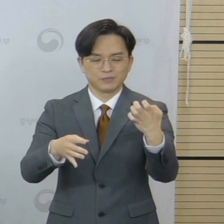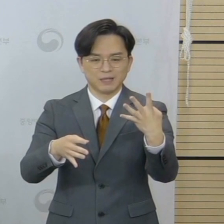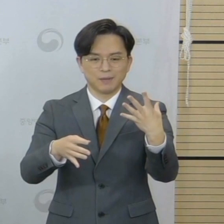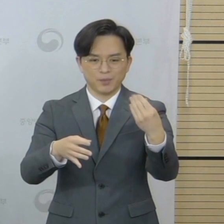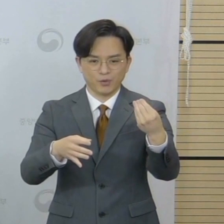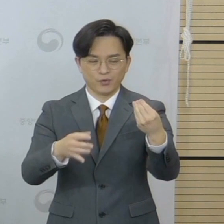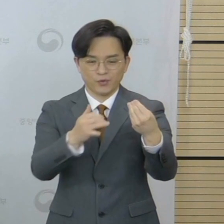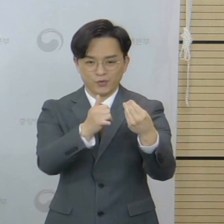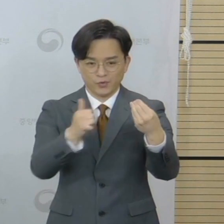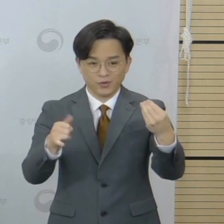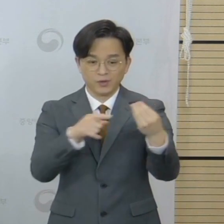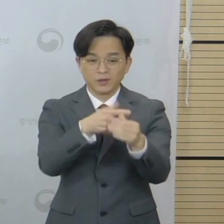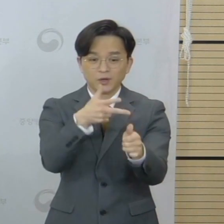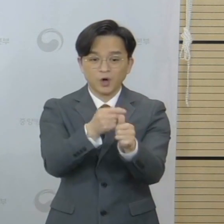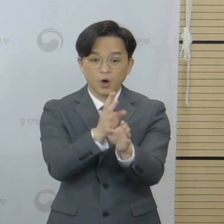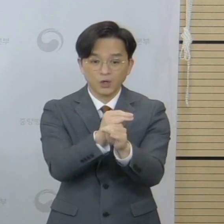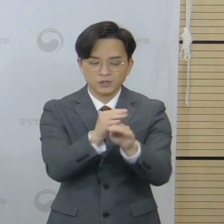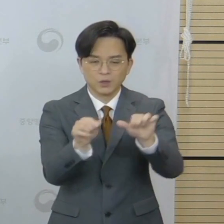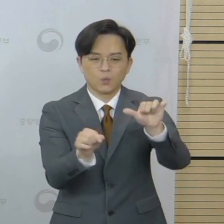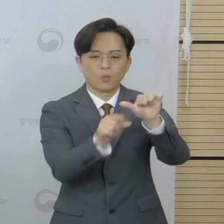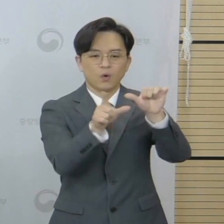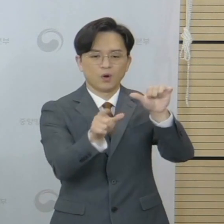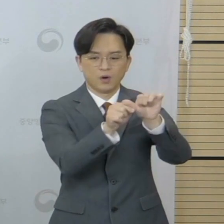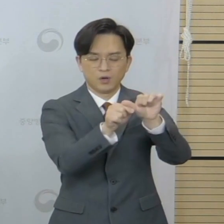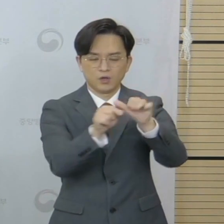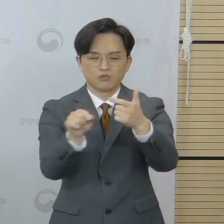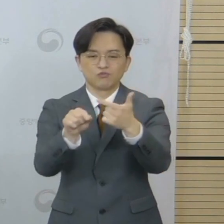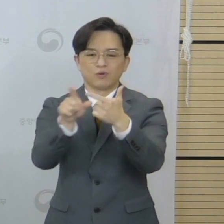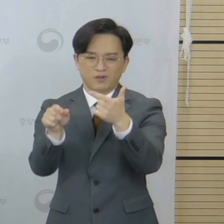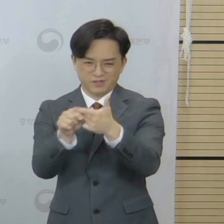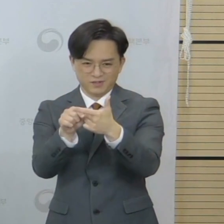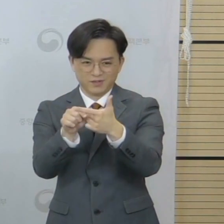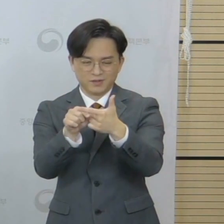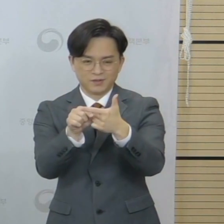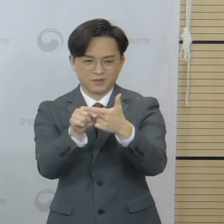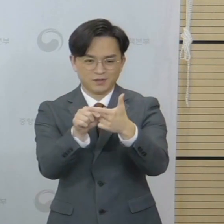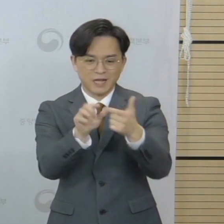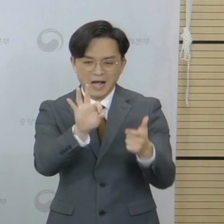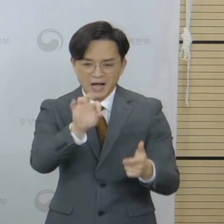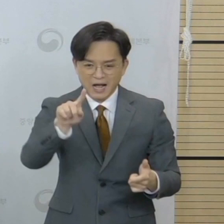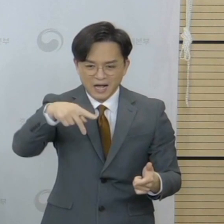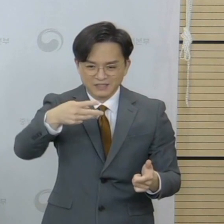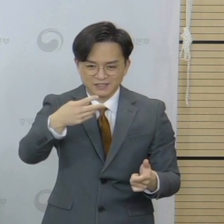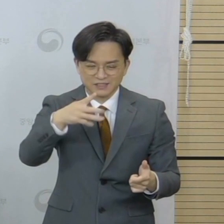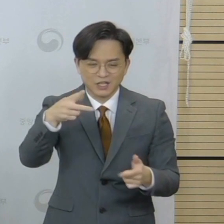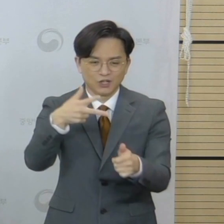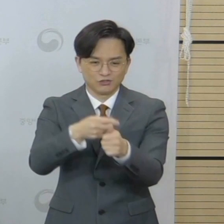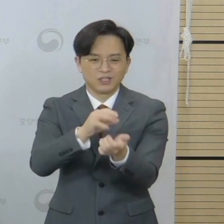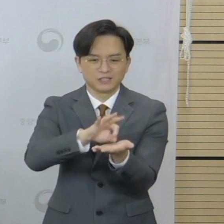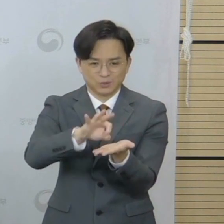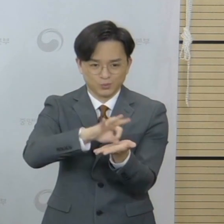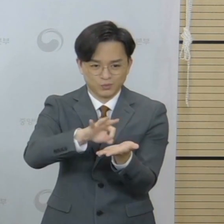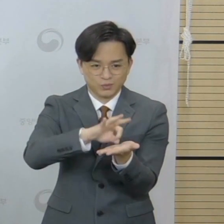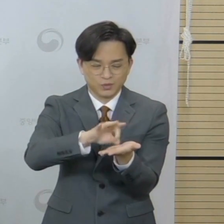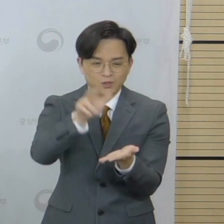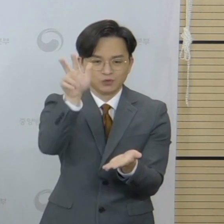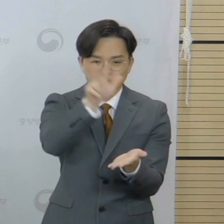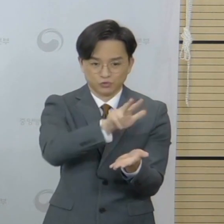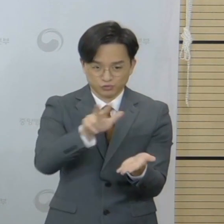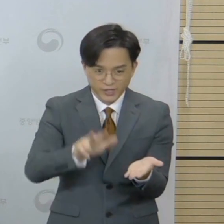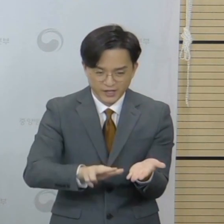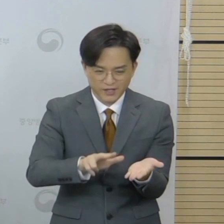아이들에 대한 접종은 5월 말 6월 부터 시작하여 아스트라 지니까 백신을 사용하며 전국의 만개 소 이상의